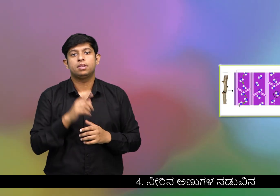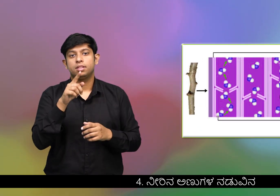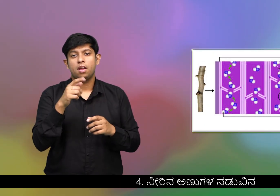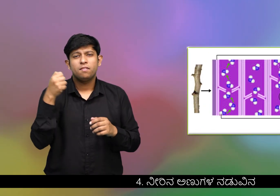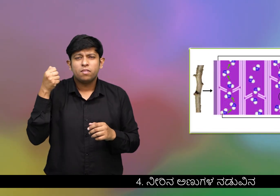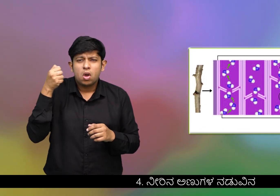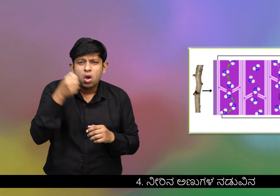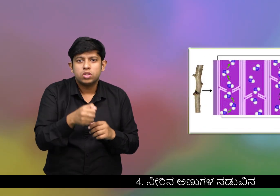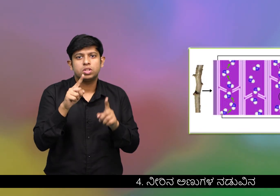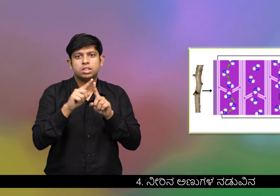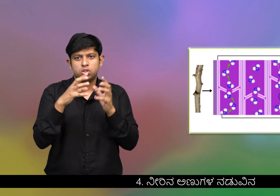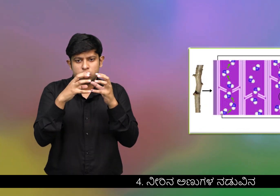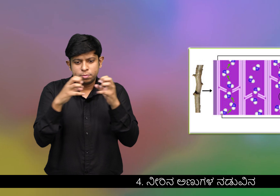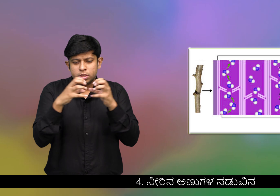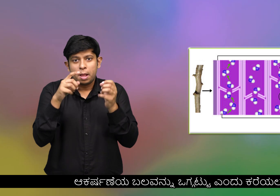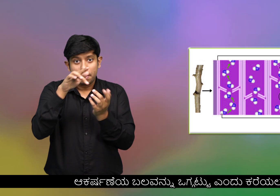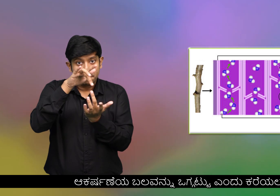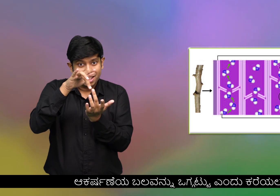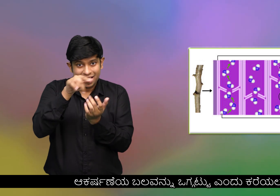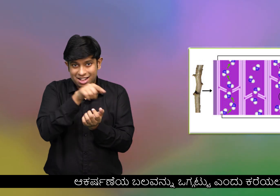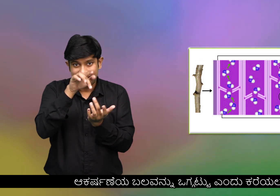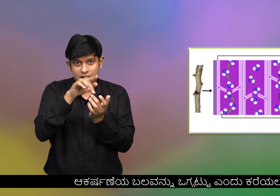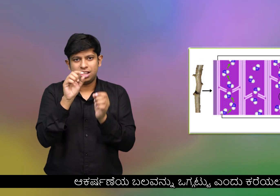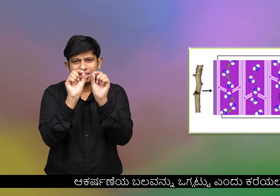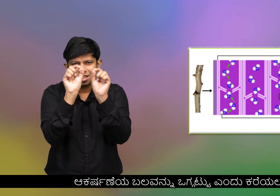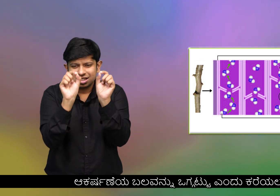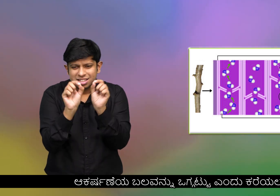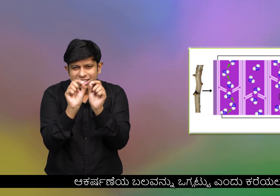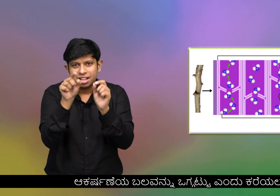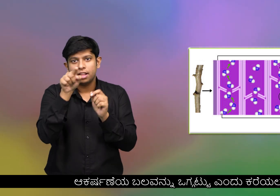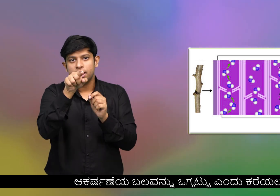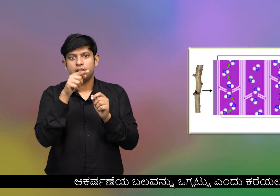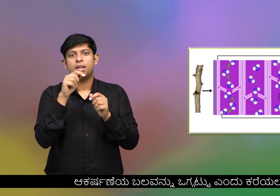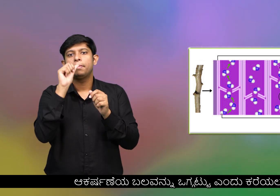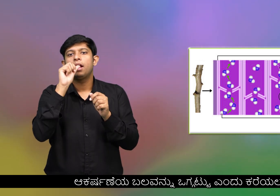4. ನೀರಿನ ಅಣುಗಳ ನಡುವಿನ ಆಕರ್ಷಣೆಯ ಬಲವನ್ನು ಒಗ್ಗಟ್ಟು ಎಂದು ಕರೆಯಲಾಗುತ್ತದೆ.